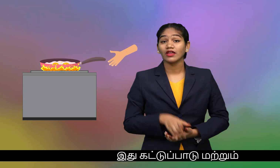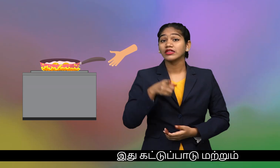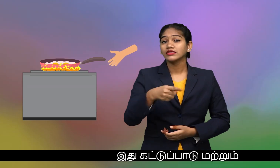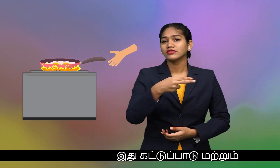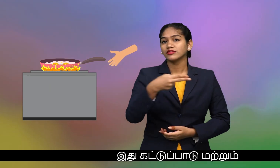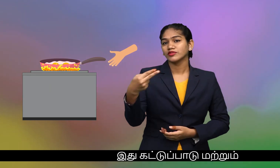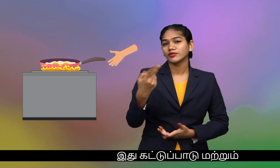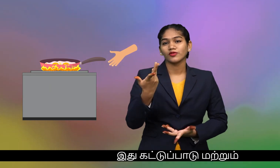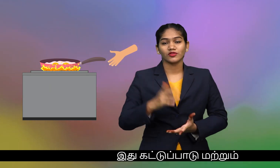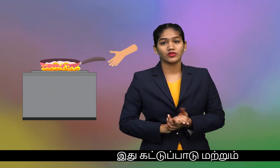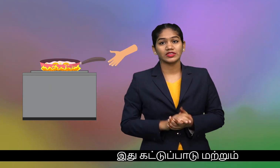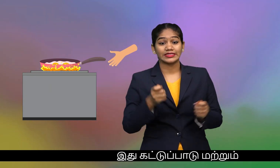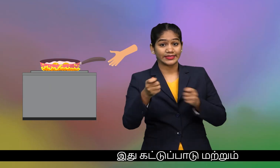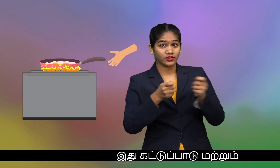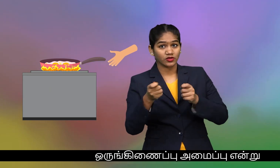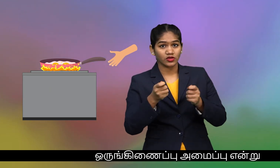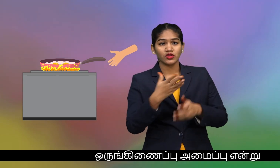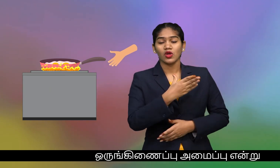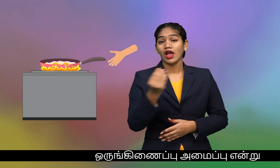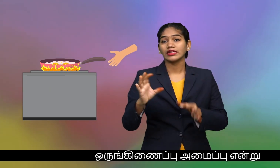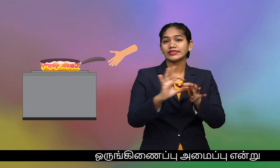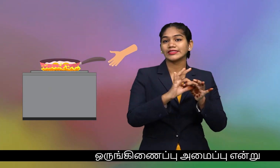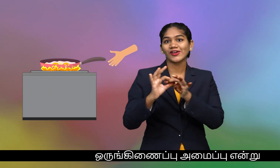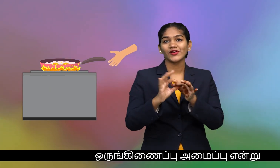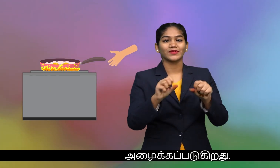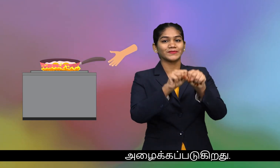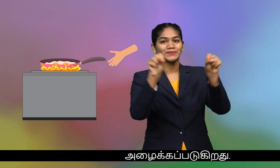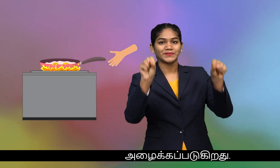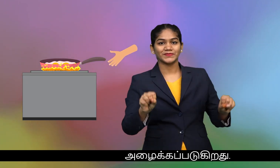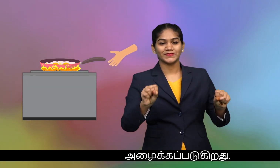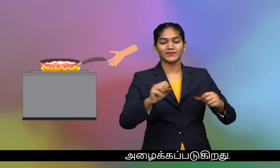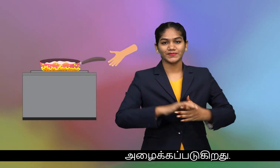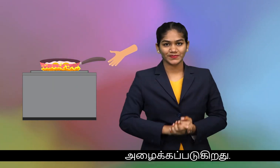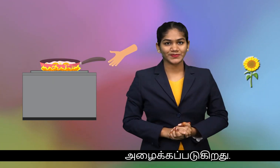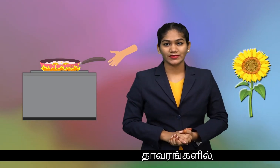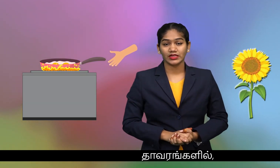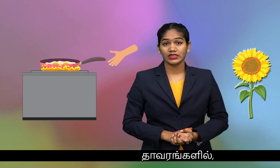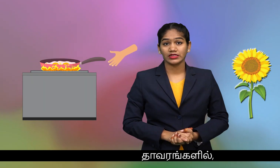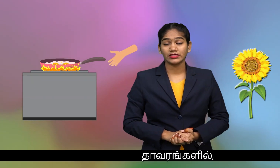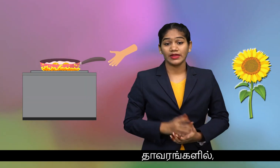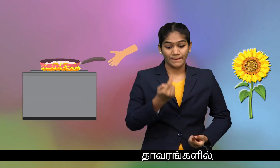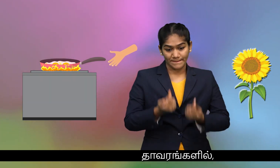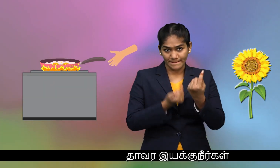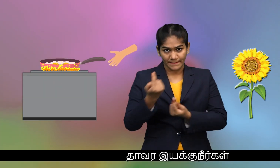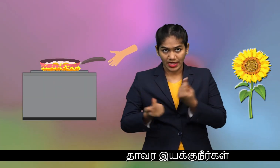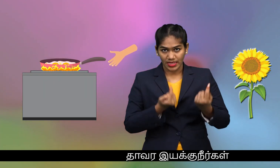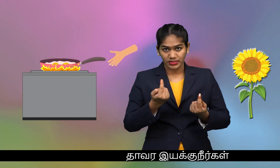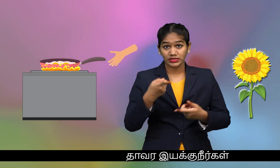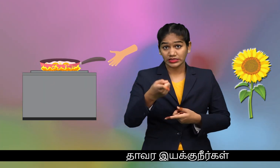இது கட்டுப்பாடு மற்றும் ஒருங்கிணைப்பு அமைப்பு என்று அழைக்கப்படுகிறது. தாவரங்களில் தாவர